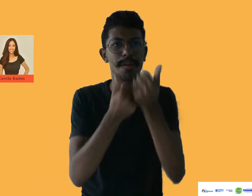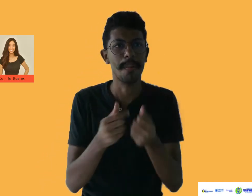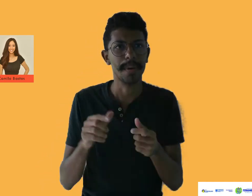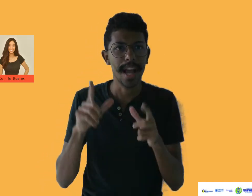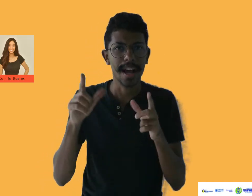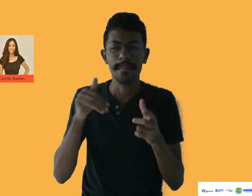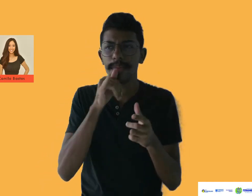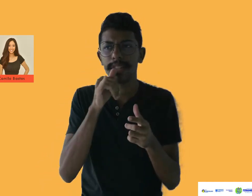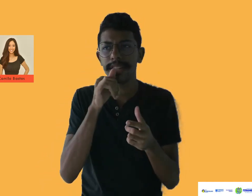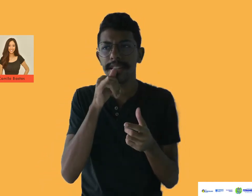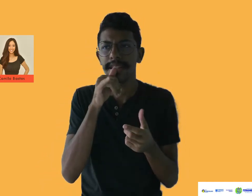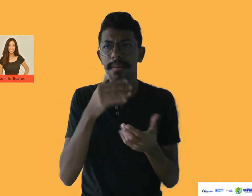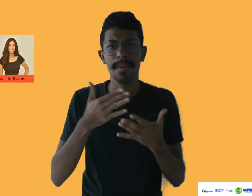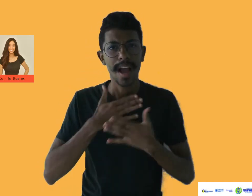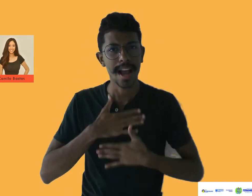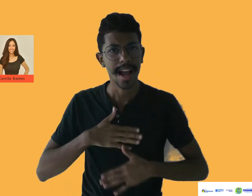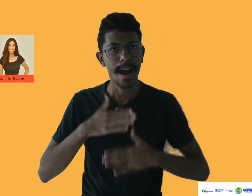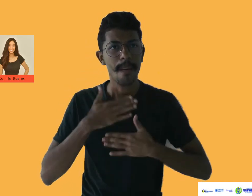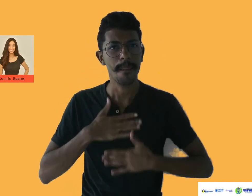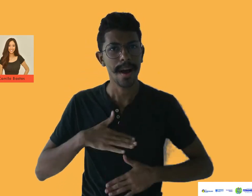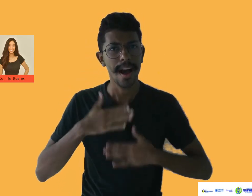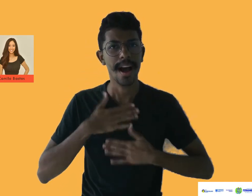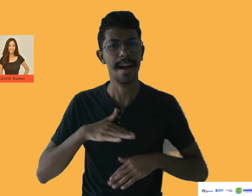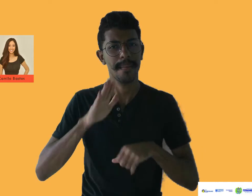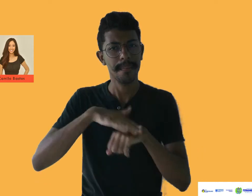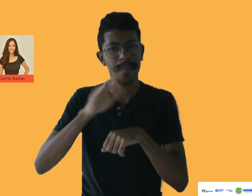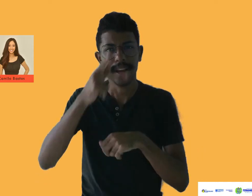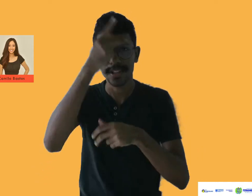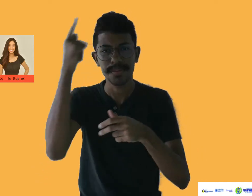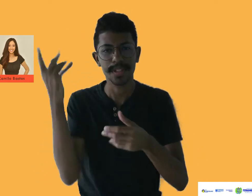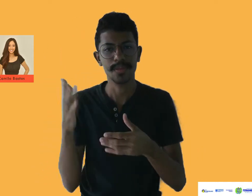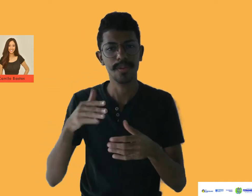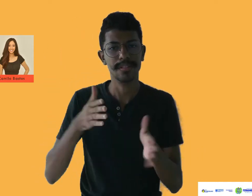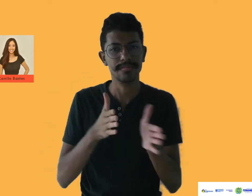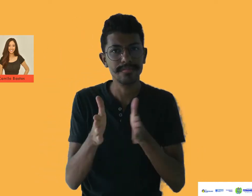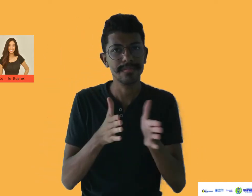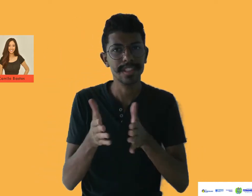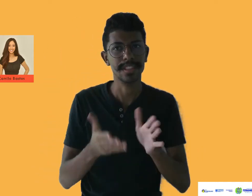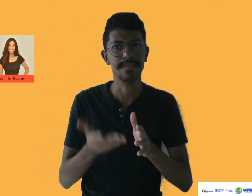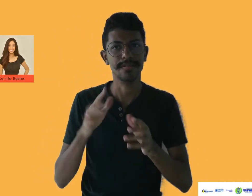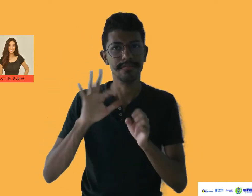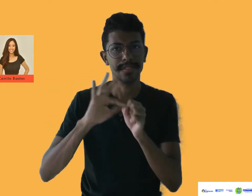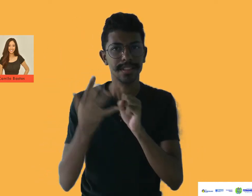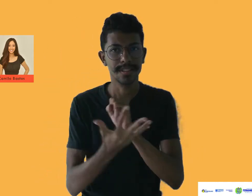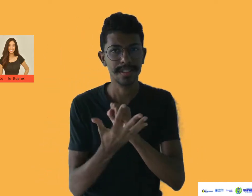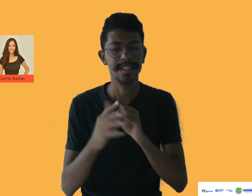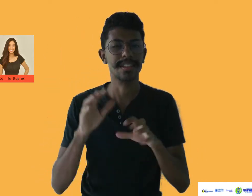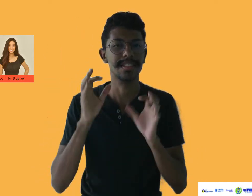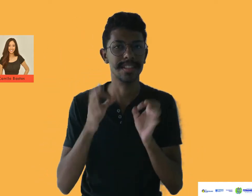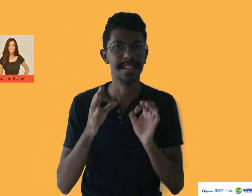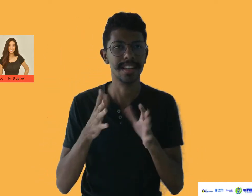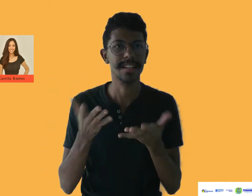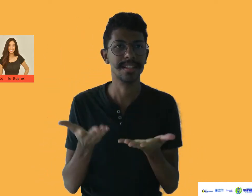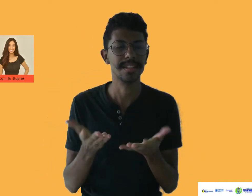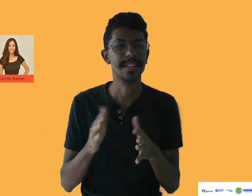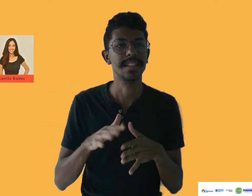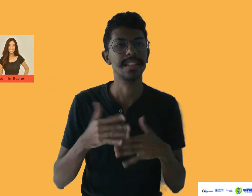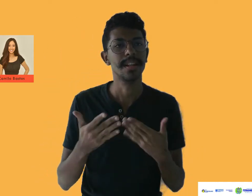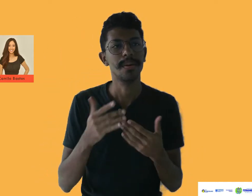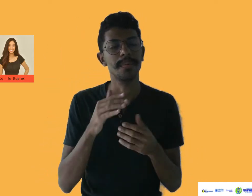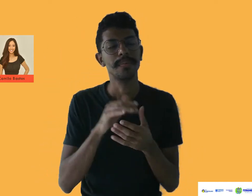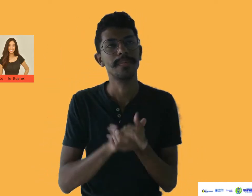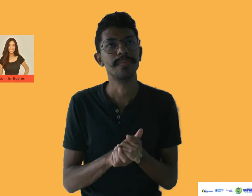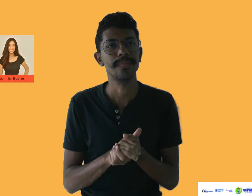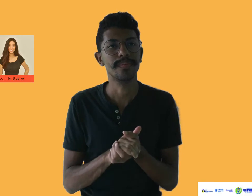os livros, enfim, a gente sabe que os artistas contribuíram para amenizar, né, tipo, a quarentena, e ainda